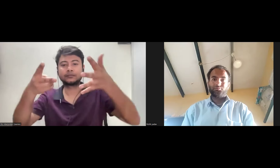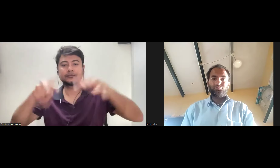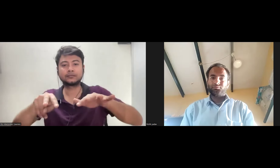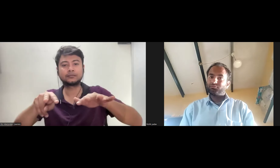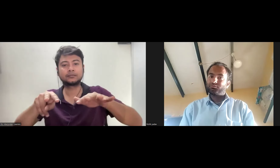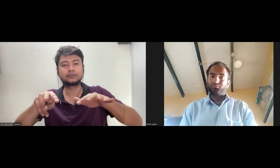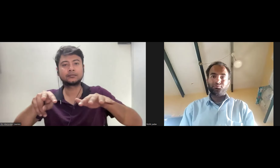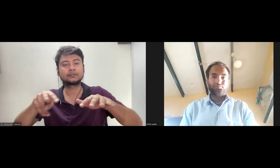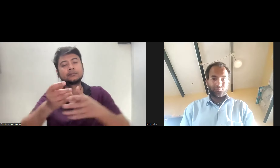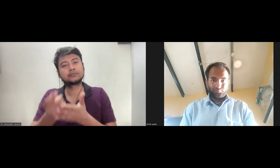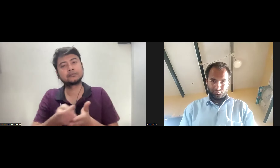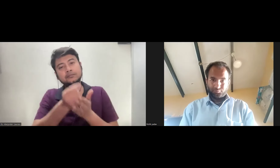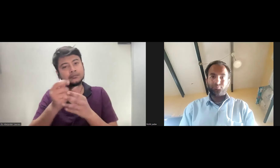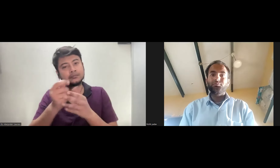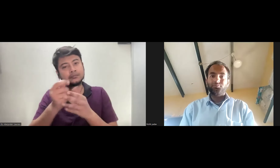Sunday, it's okay. Sunday you can do.